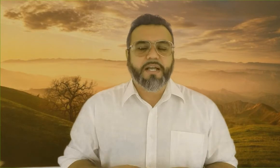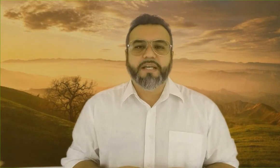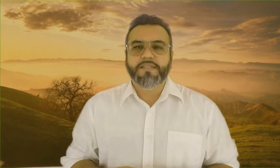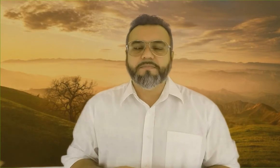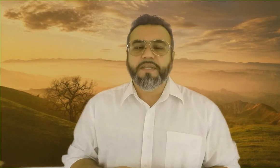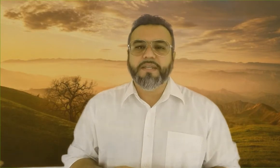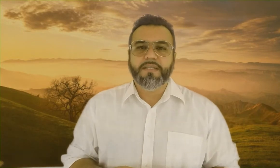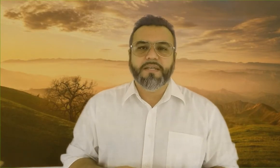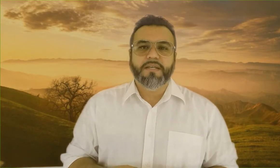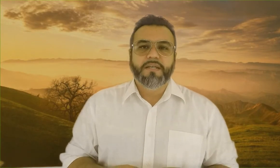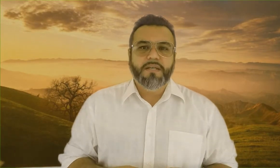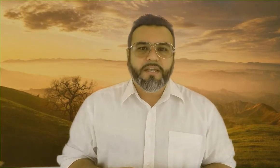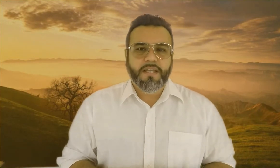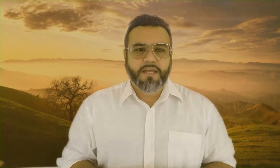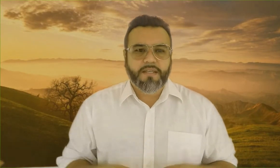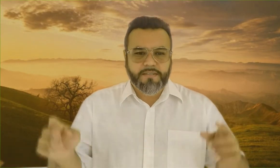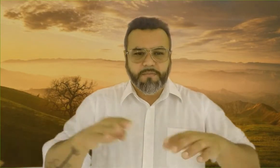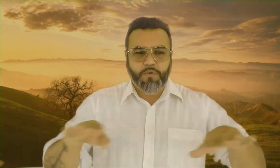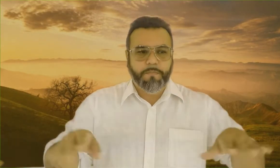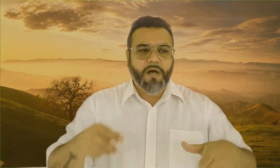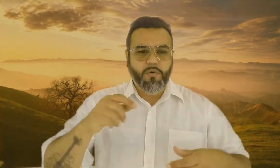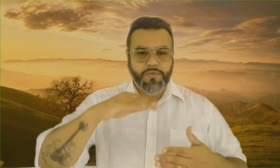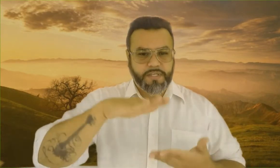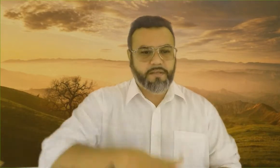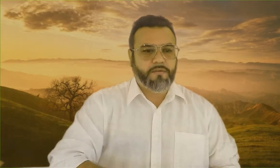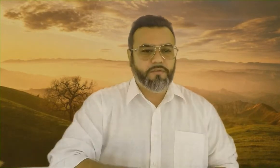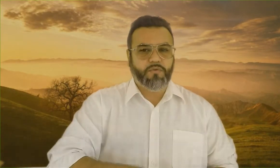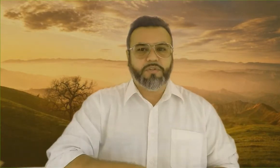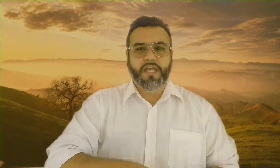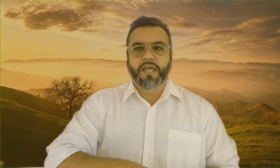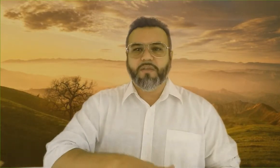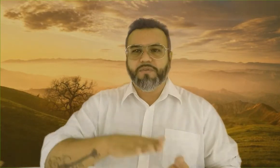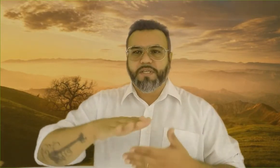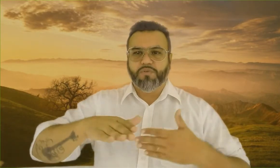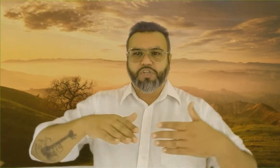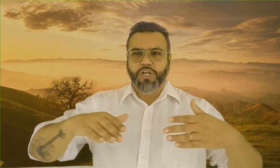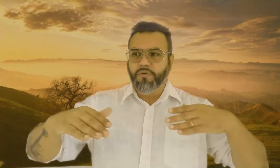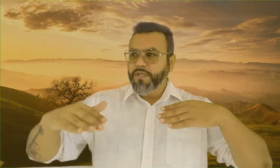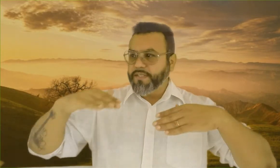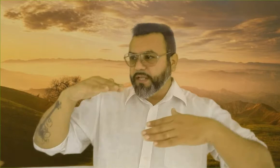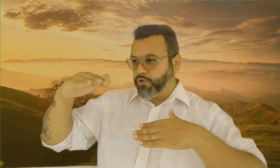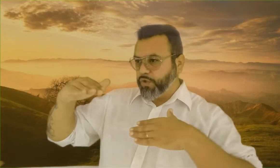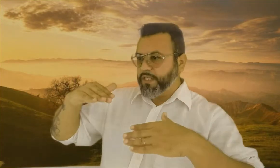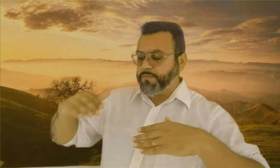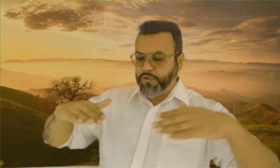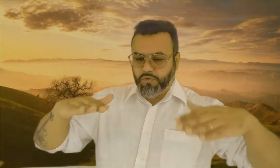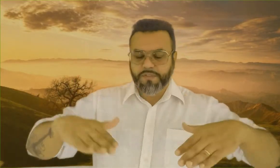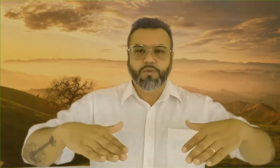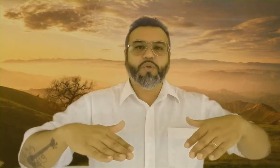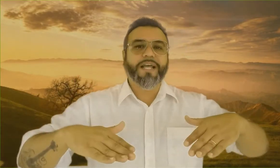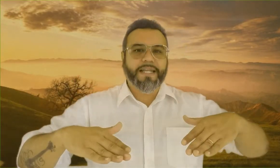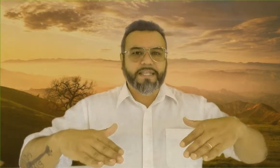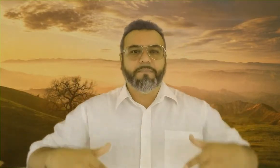casa espírita, em cima do palco, se é no térreo, se é no chão, se é na altura das pessoas, na altura da cadeira